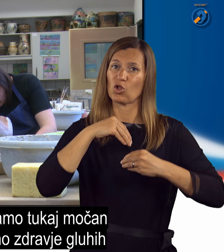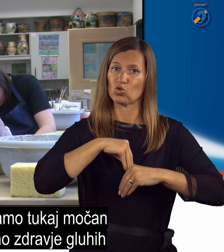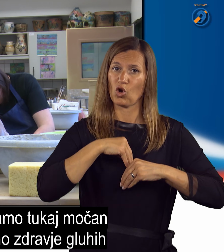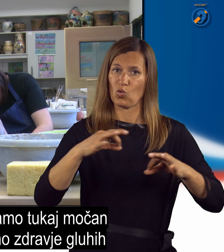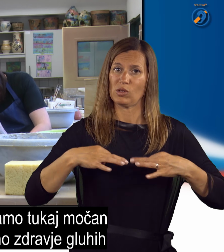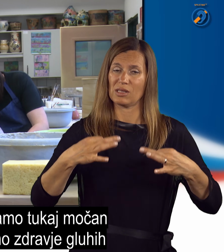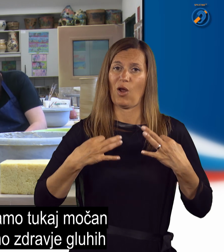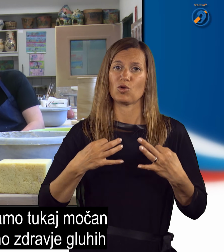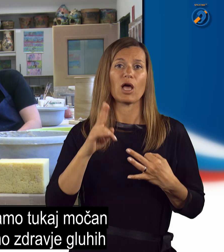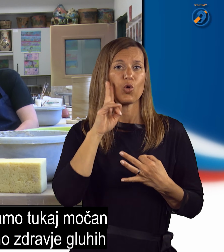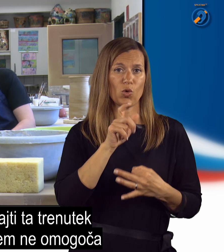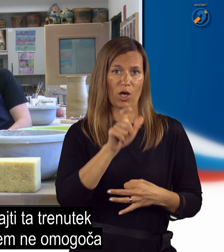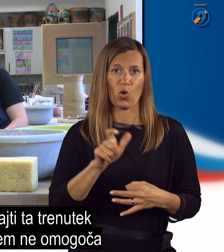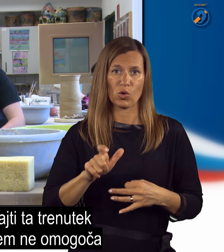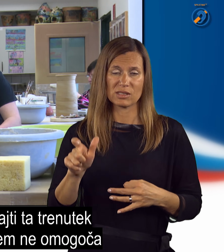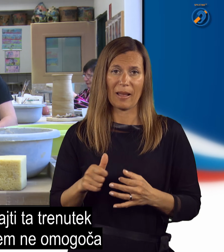zdravje gluhih